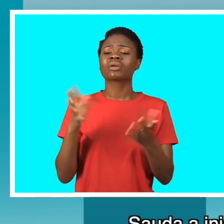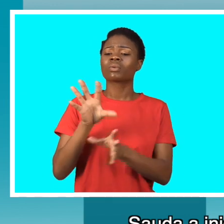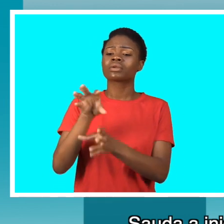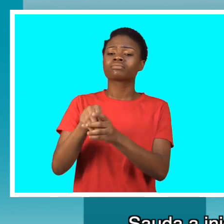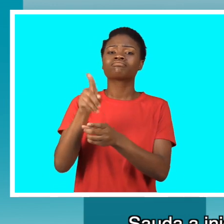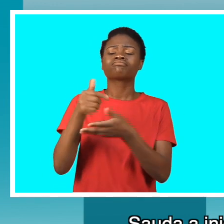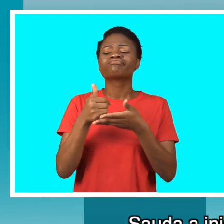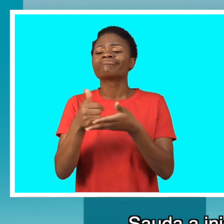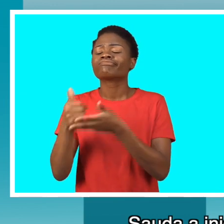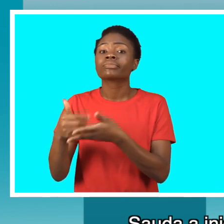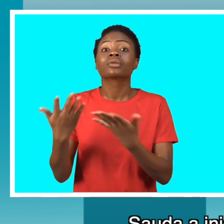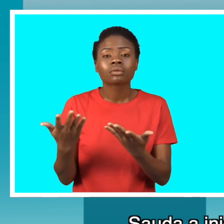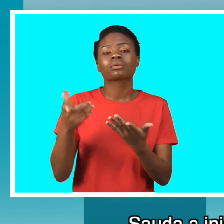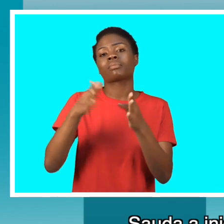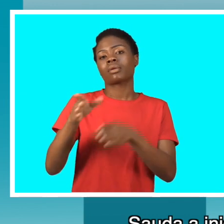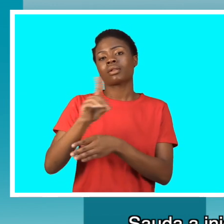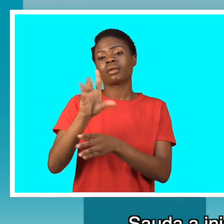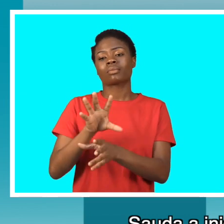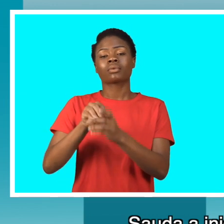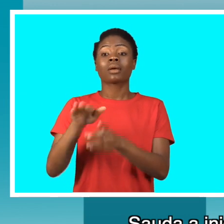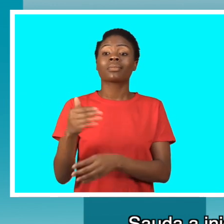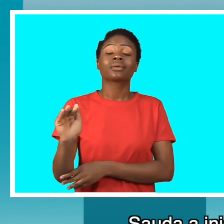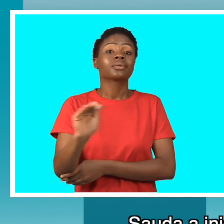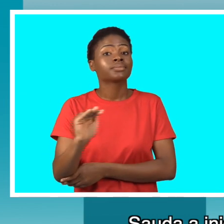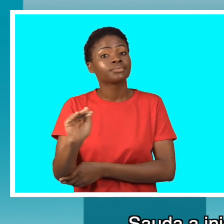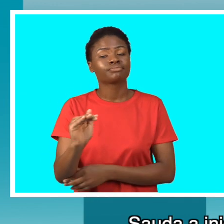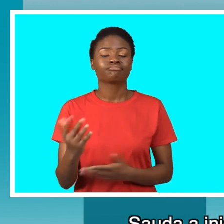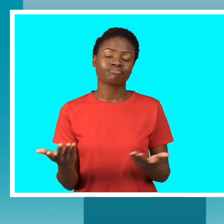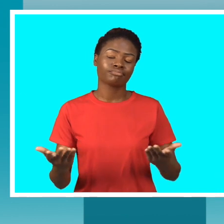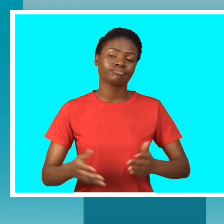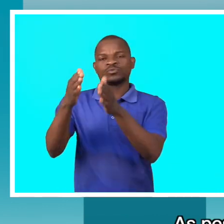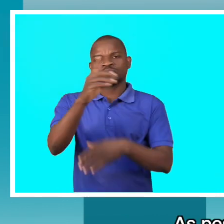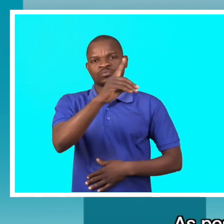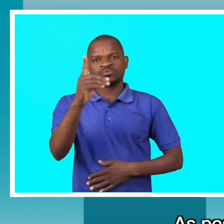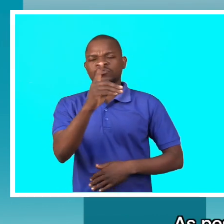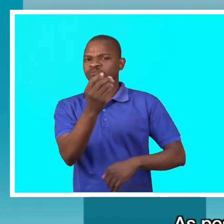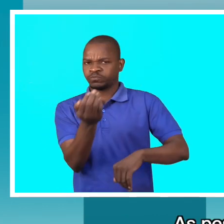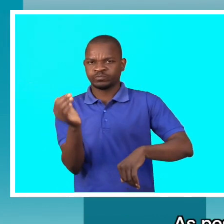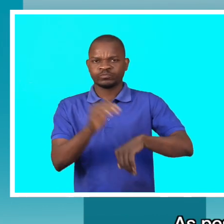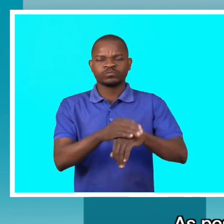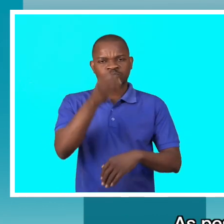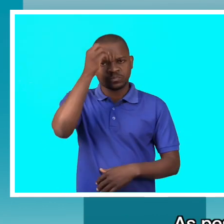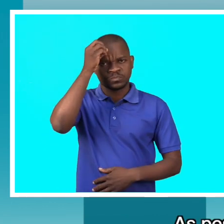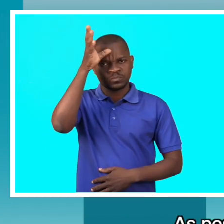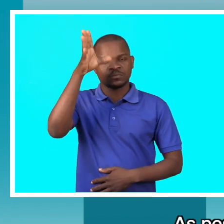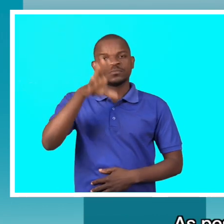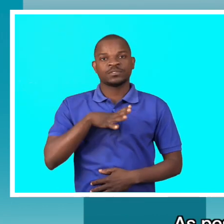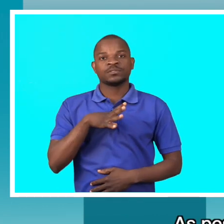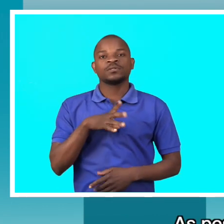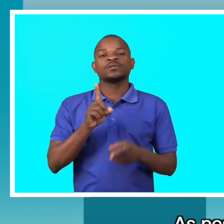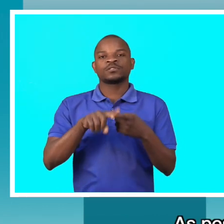acredita que vai ajudar na inclusão das pessoas desta camada social. As pessoas com deficiência têm potencial,